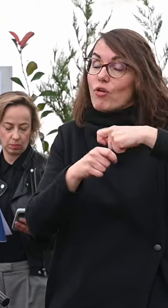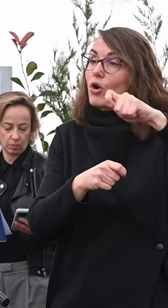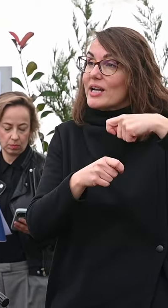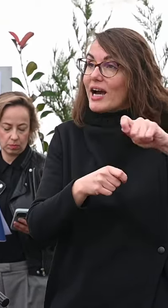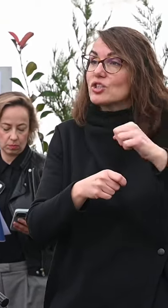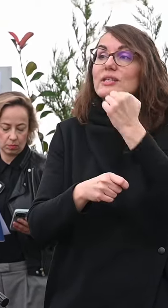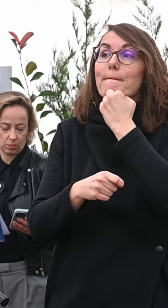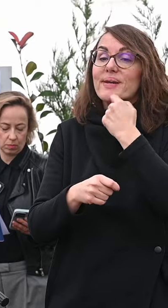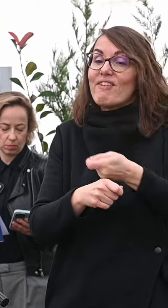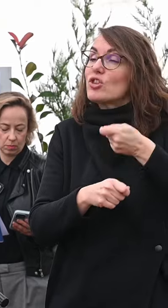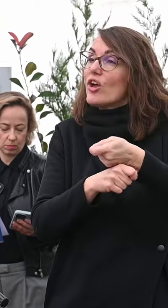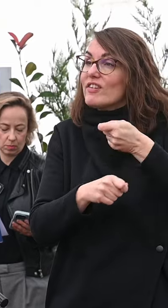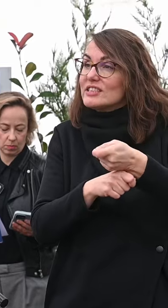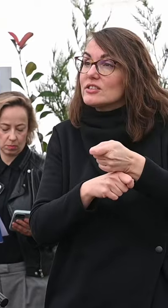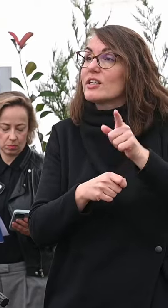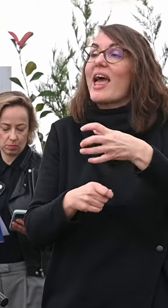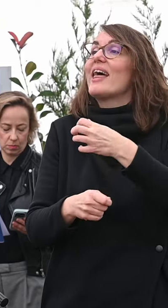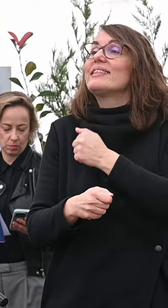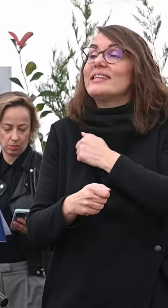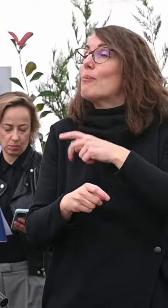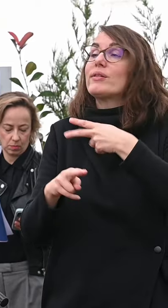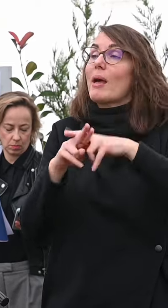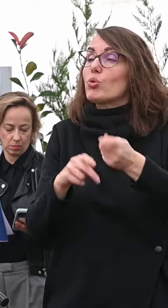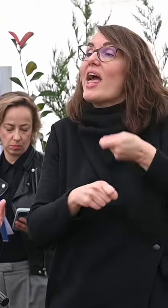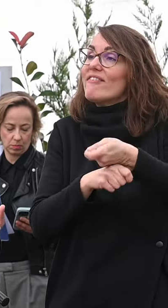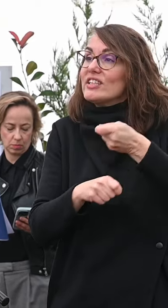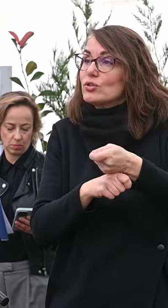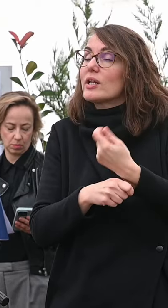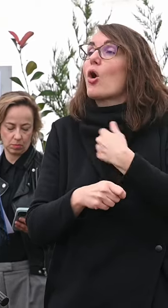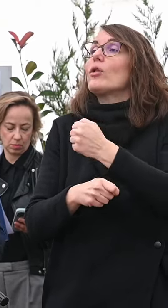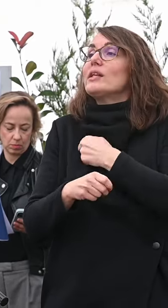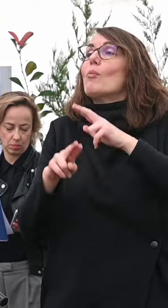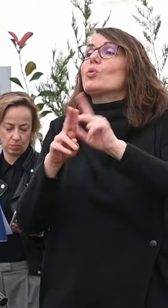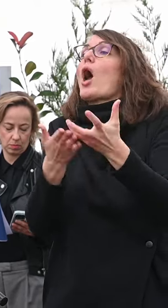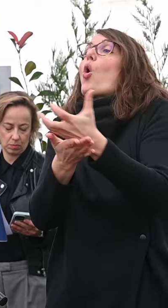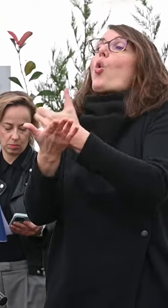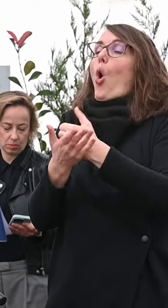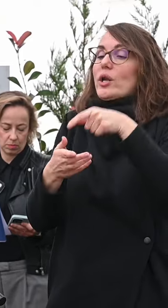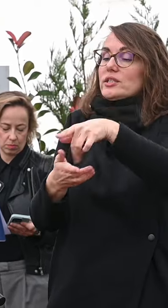za privatnog investitora, gdje će Dinamo neće biti investitor, nego će Dinamo biti samo korisnik.